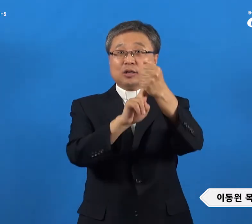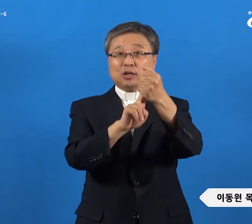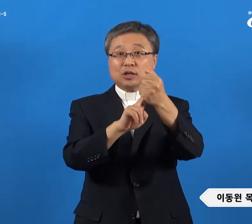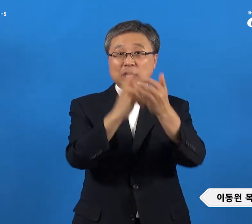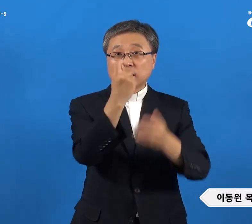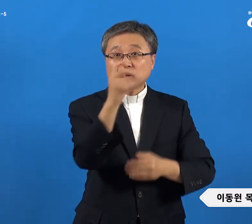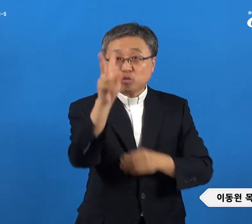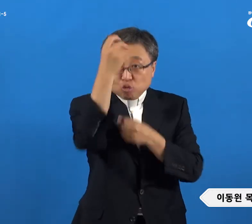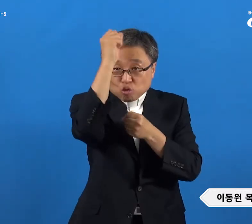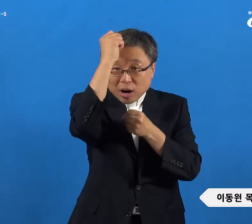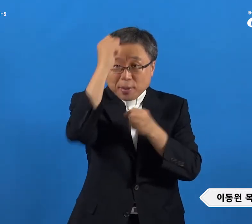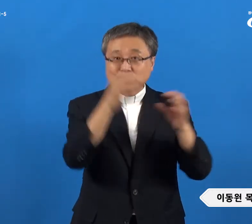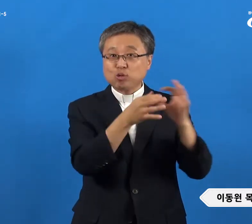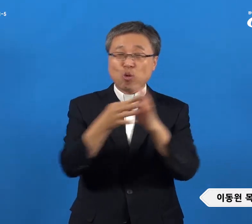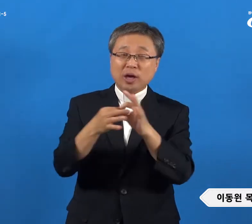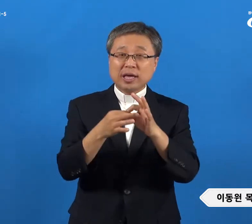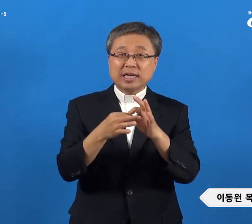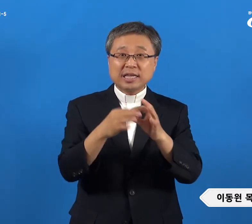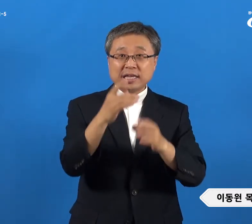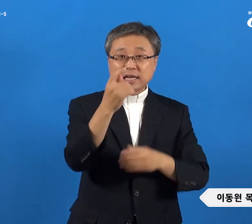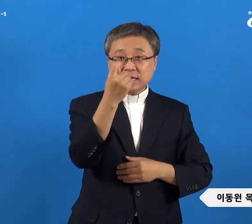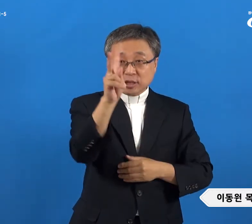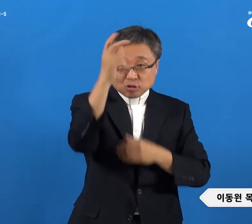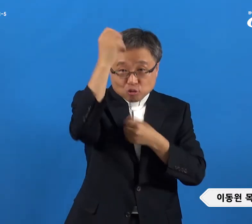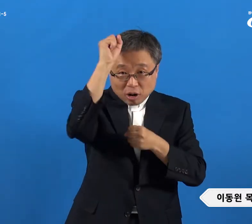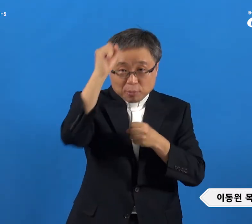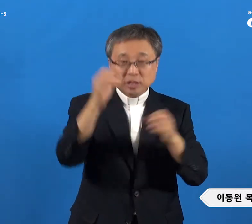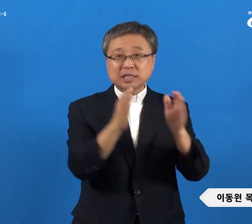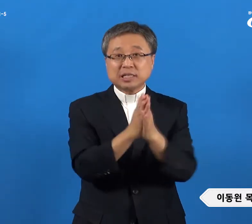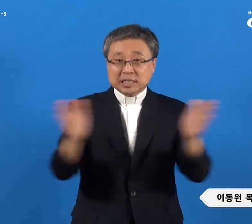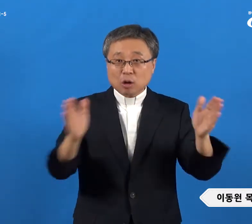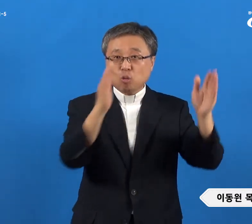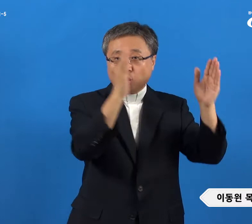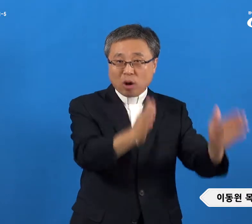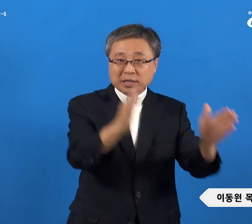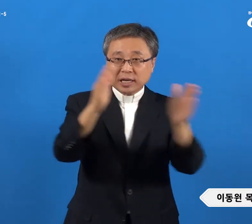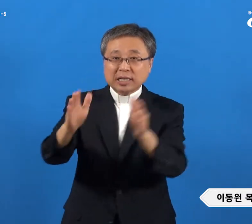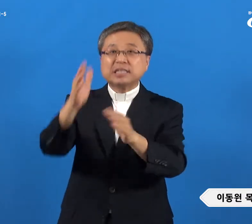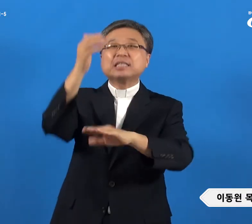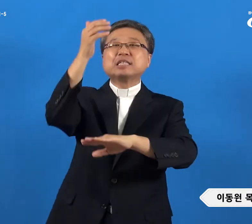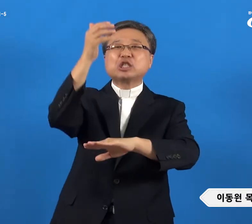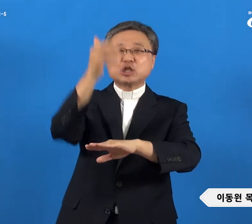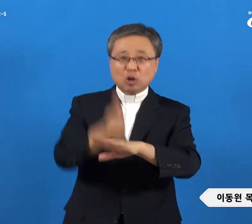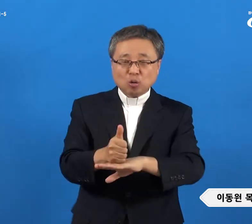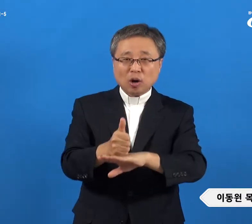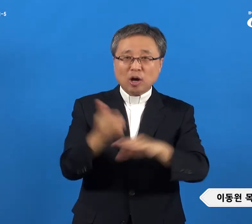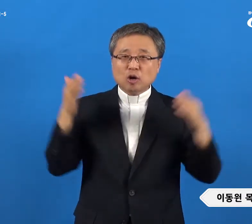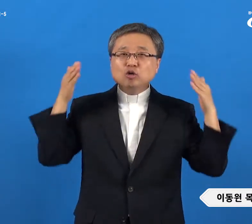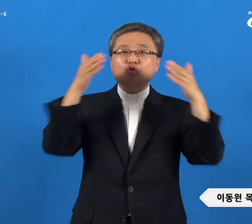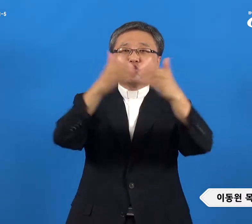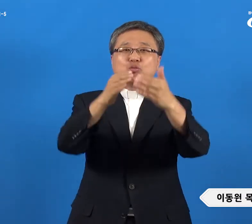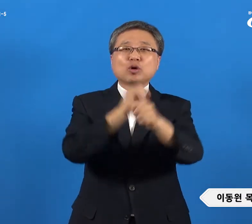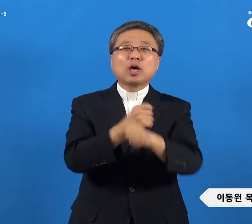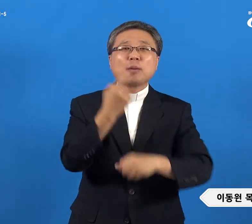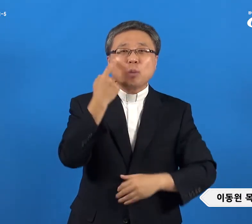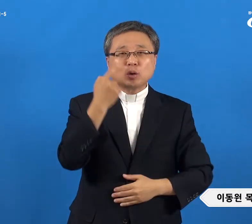드라마를 통해 이 드라마의 시작, 그리고 과정, 그리고 그 결과를 주목해 보고자 합니다.